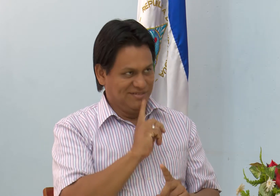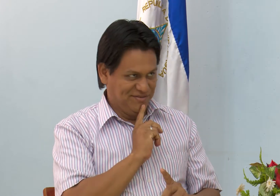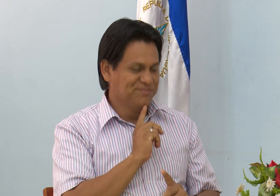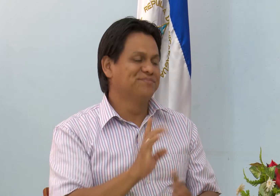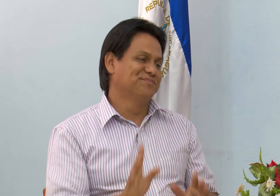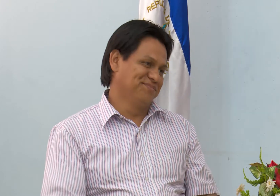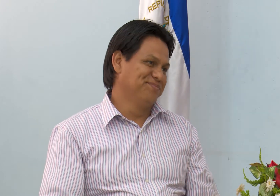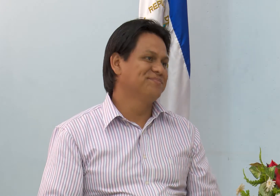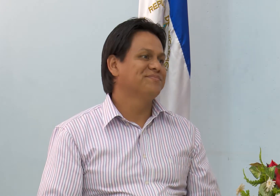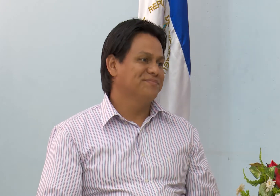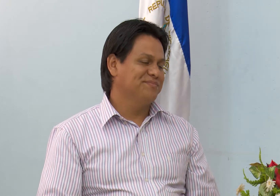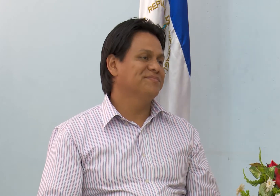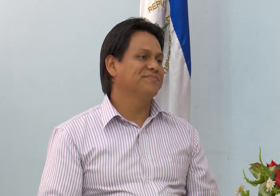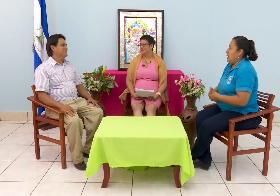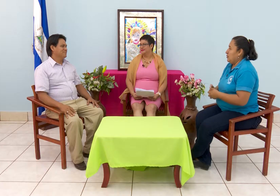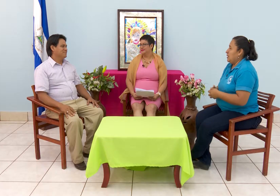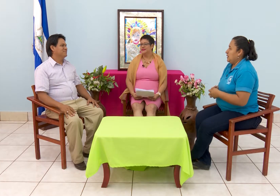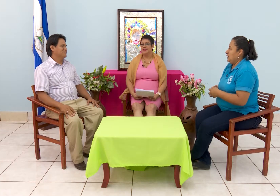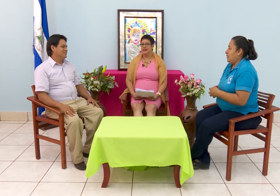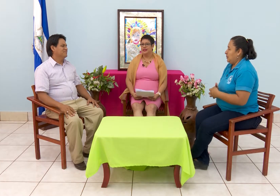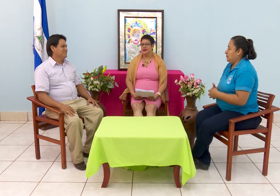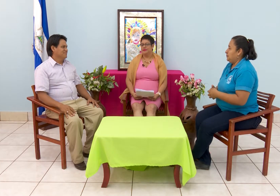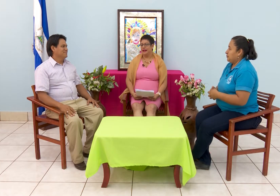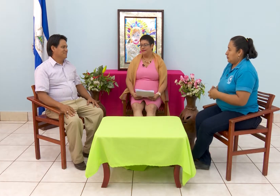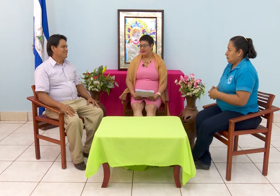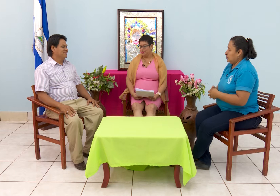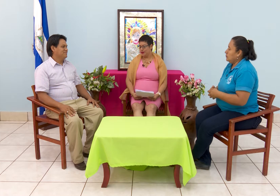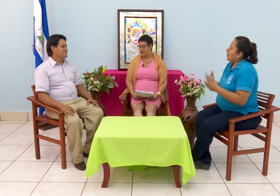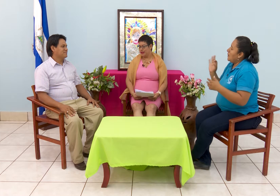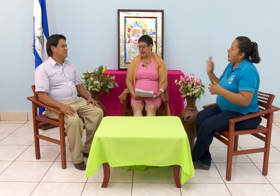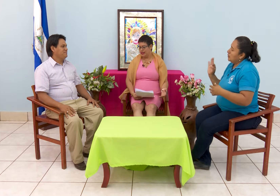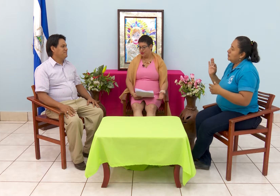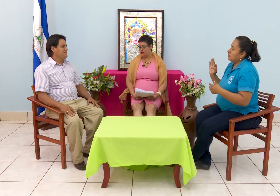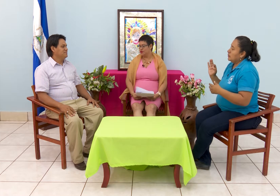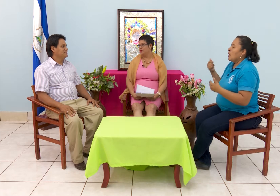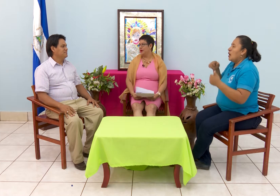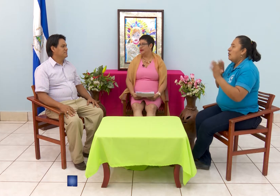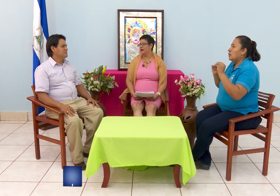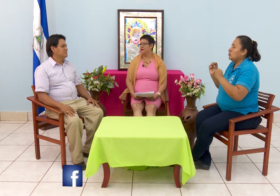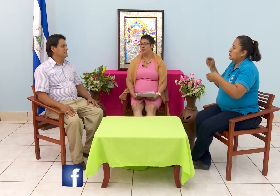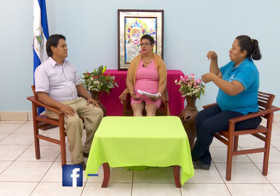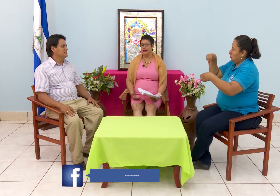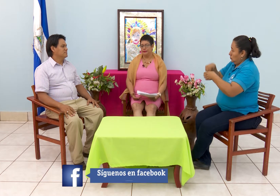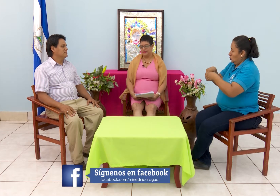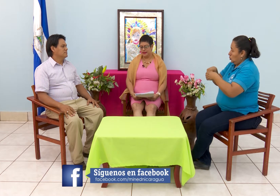Muchísimas gracias a ustedes y a Canal 6 por apoyarnos en este trabajo. Bien, hablando sobre lo que es la inclusión sociolaboral de las personas con discapacidad,